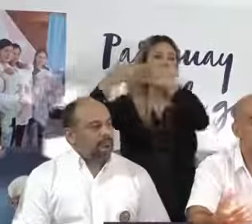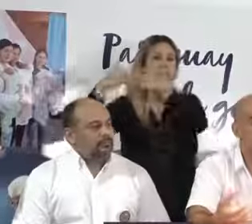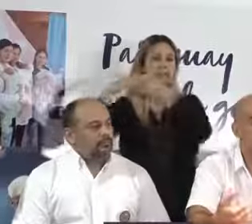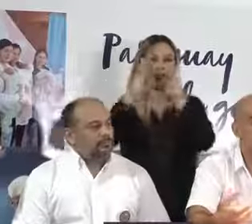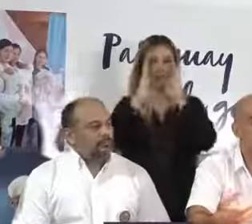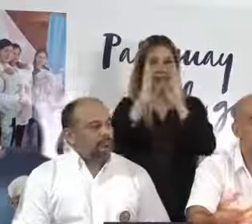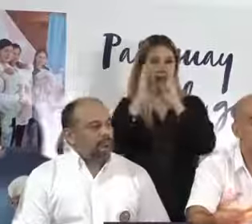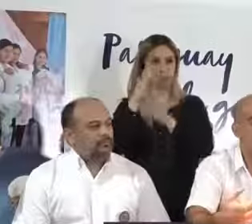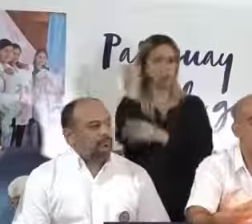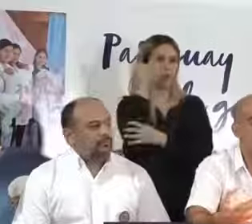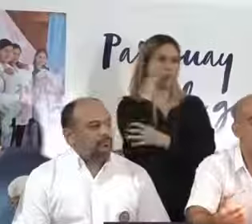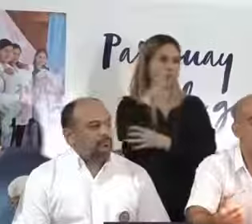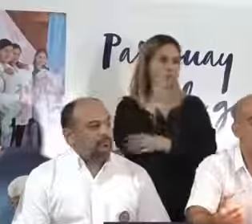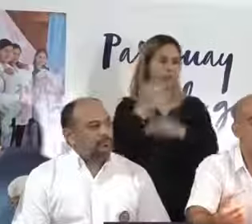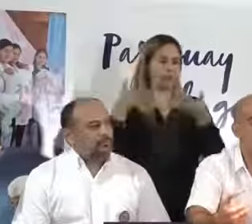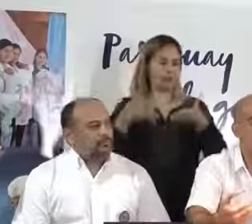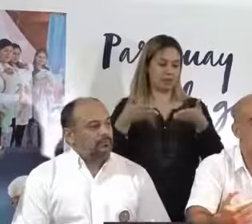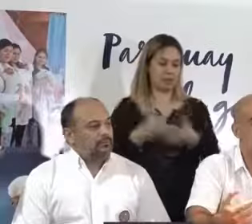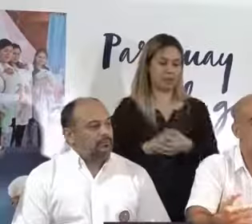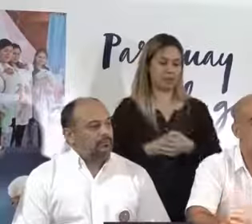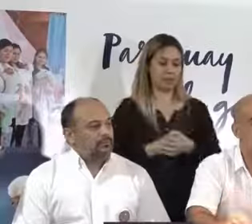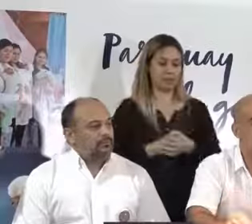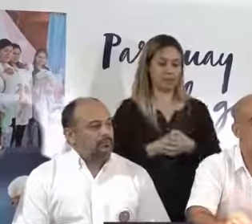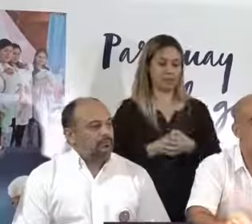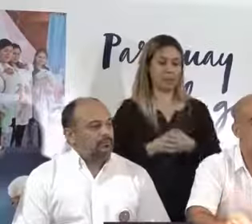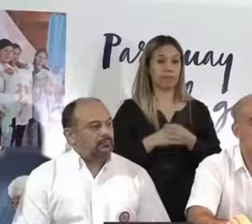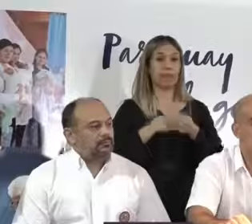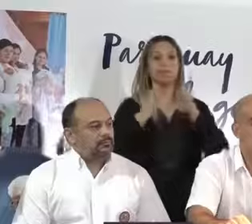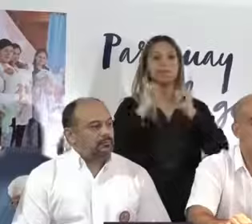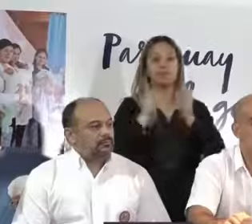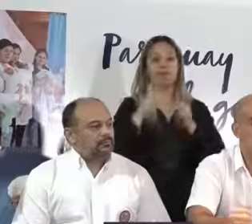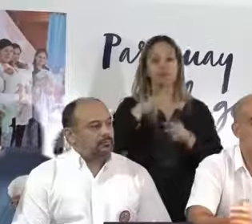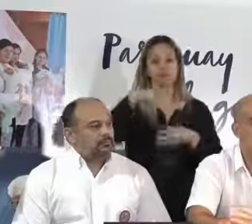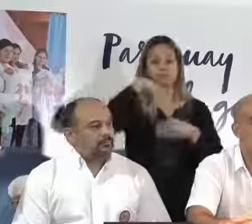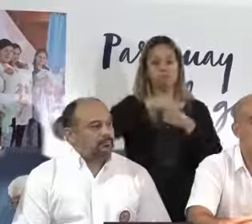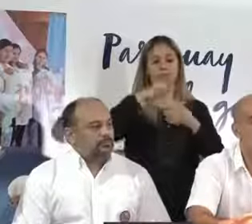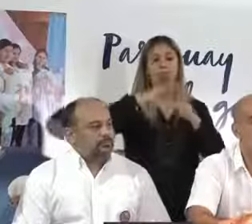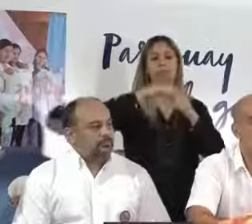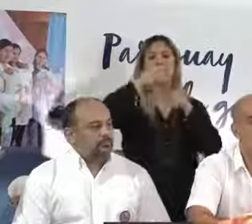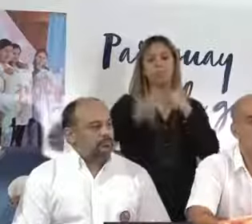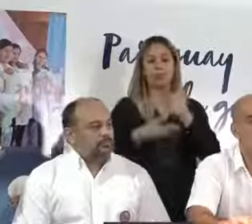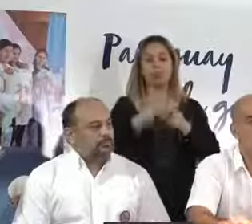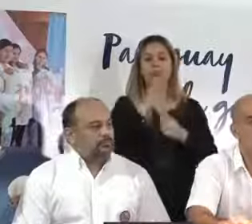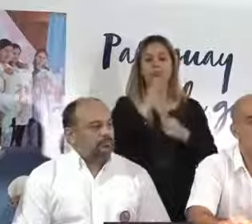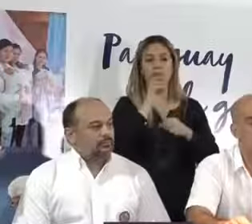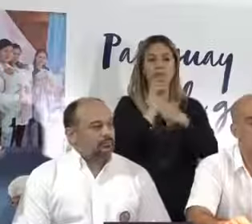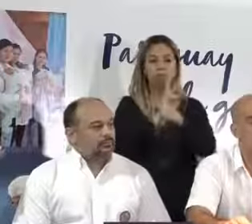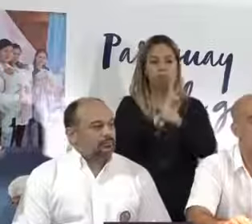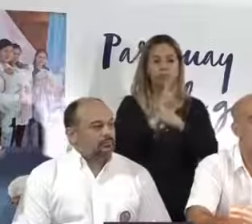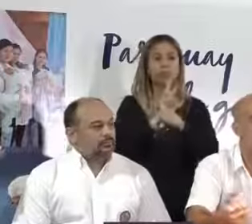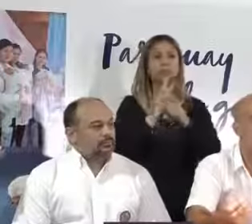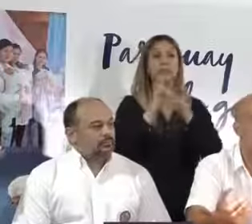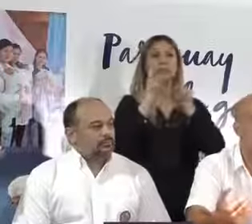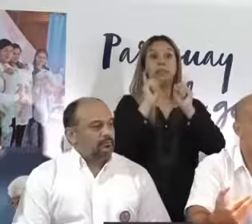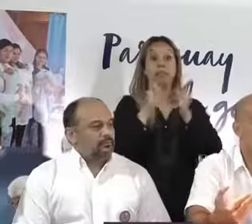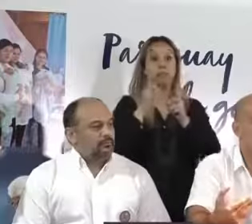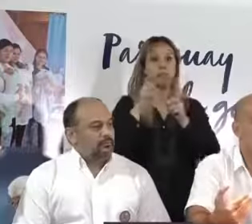generar las medidas que están previstas en el protocolo a los efectos de que no haya una circulación del